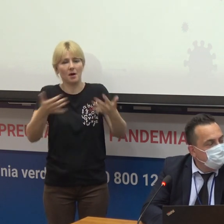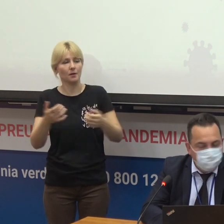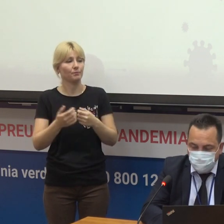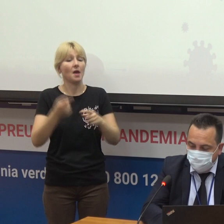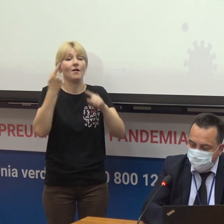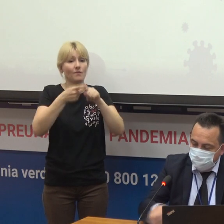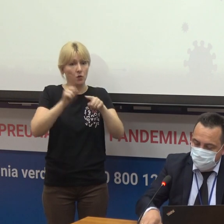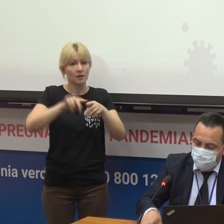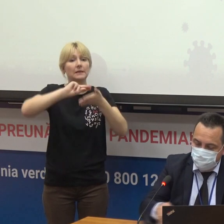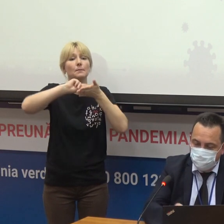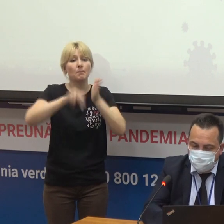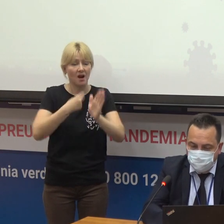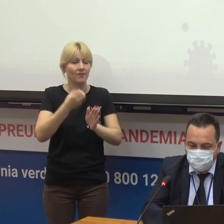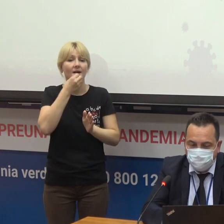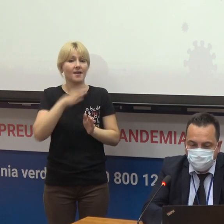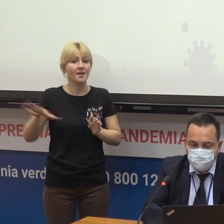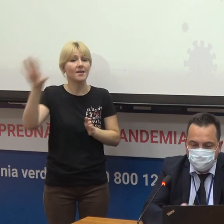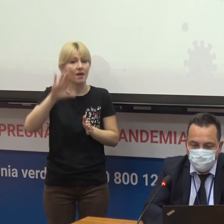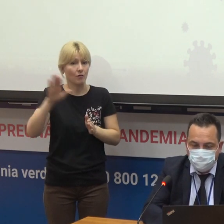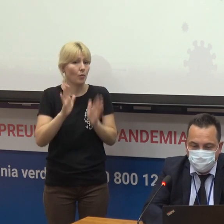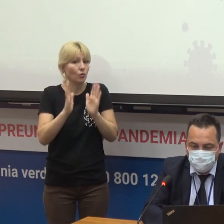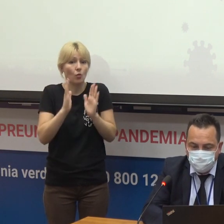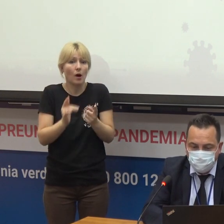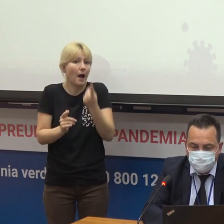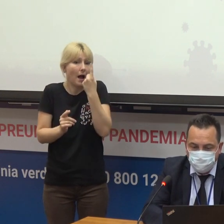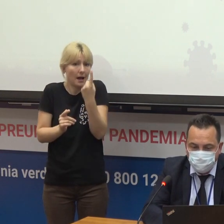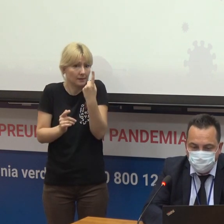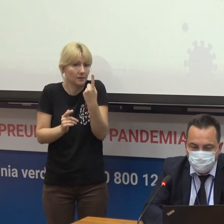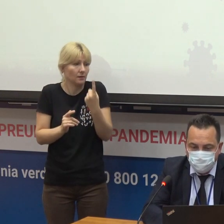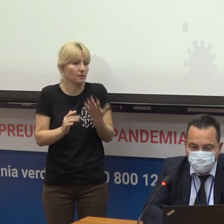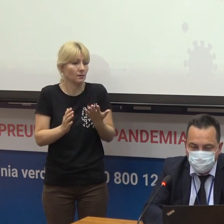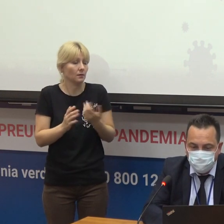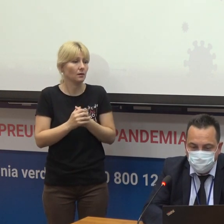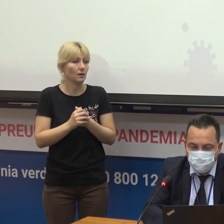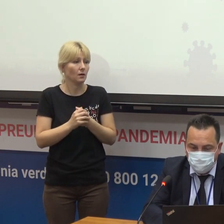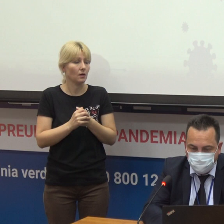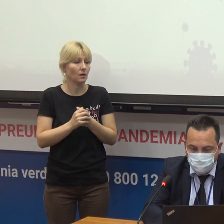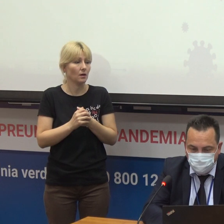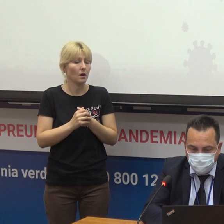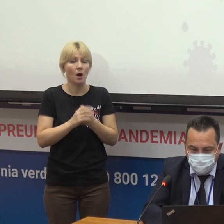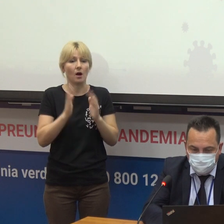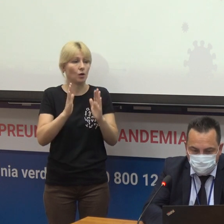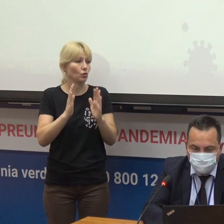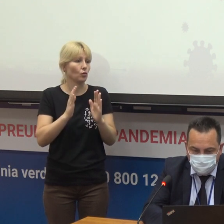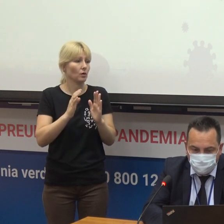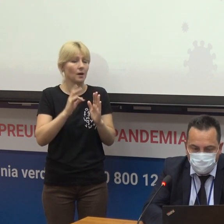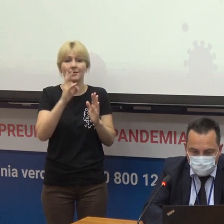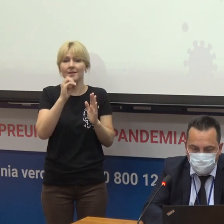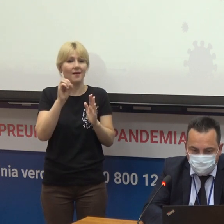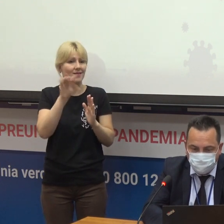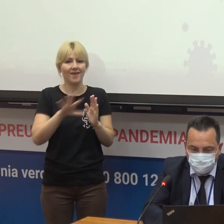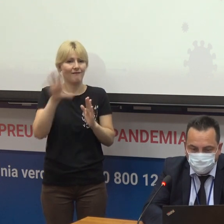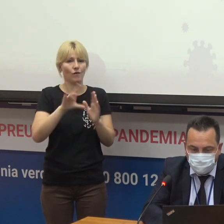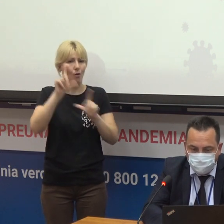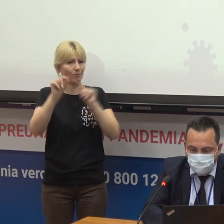certificatul de vaccinare european, el este doar unul din opțiuni. Cetățenii, în principiu, nu călătoresc doar în Uniunea Europeană